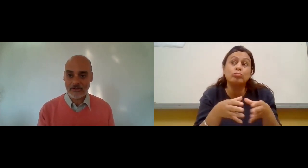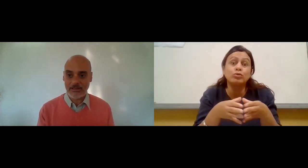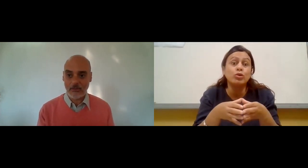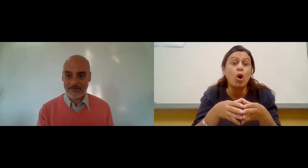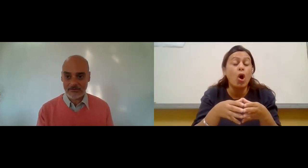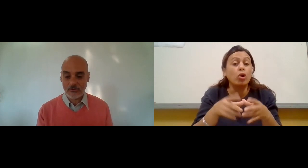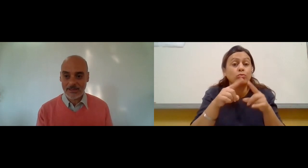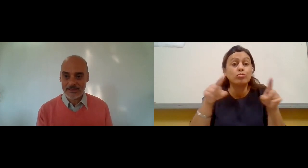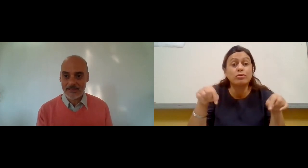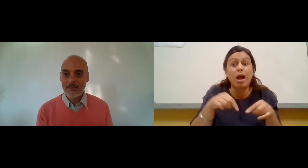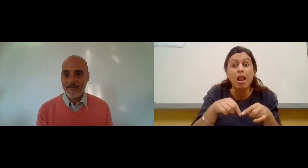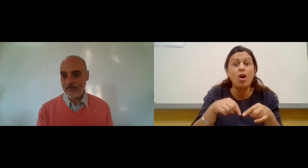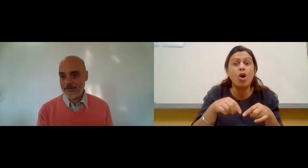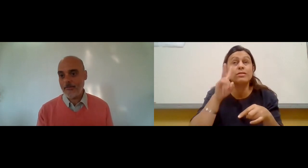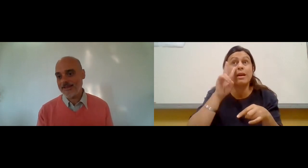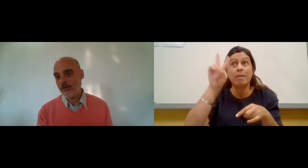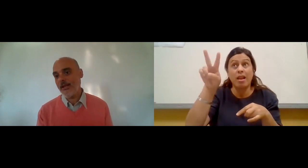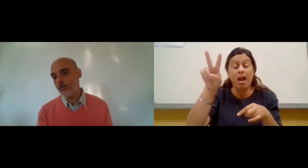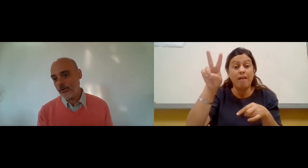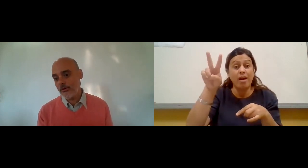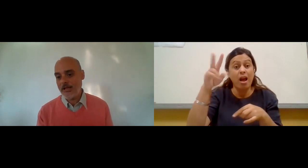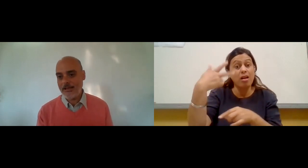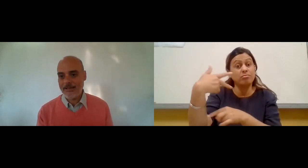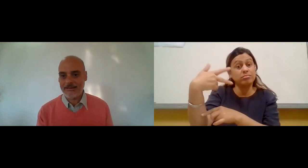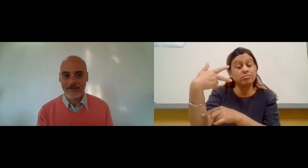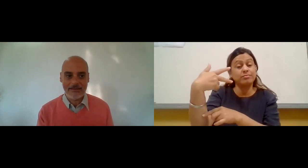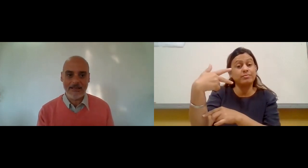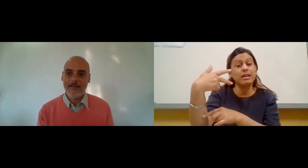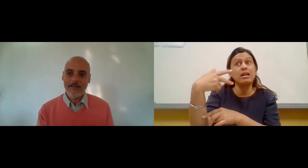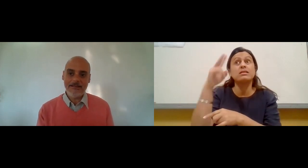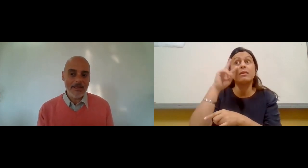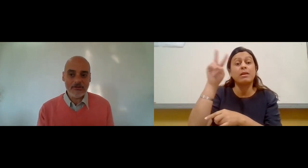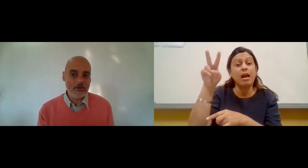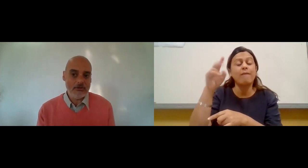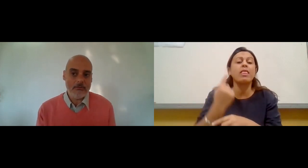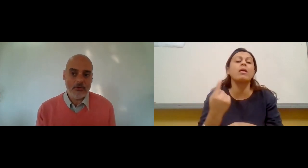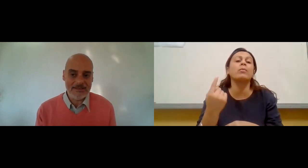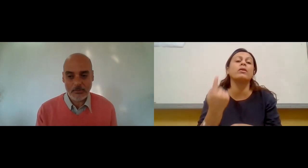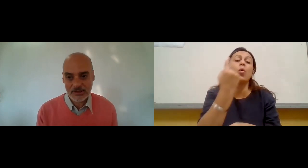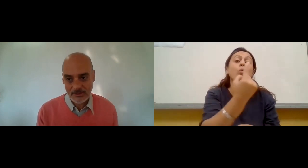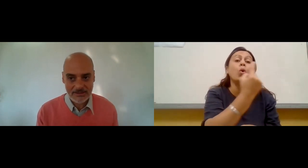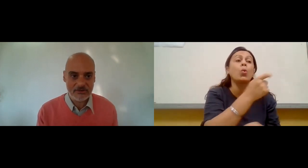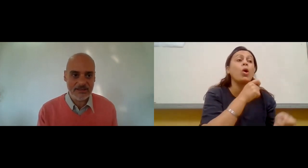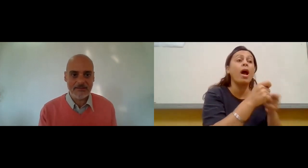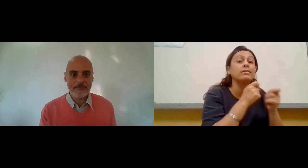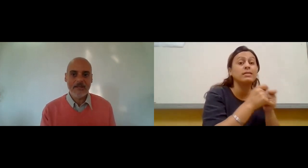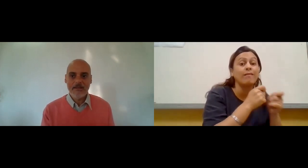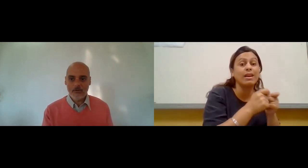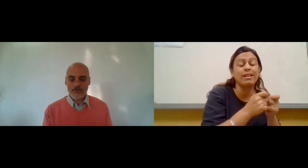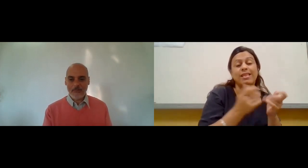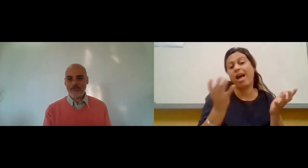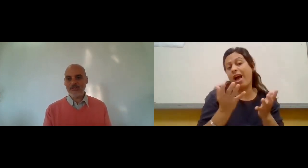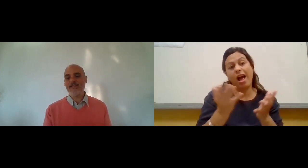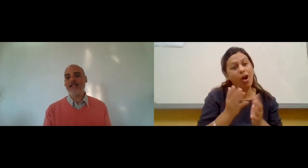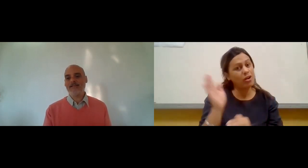el texto en lengua de señas uruguaya y después iban pasando de a uno a la entrevista. El tema es que eso no va a ser posible. Entonces,